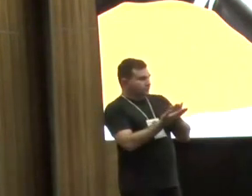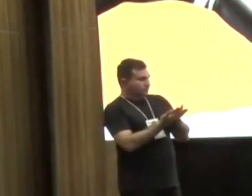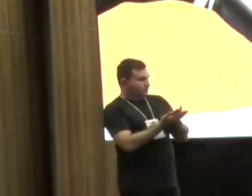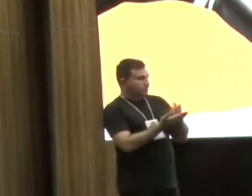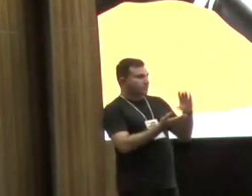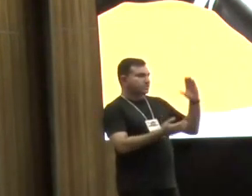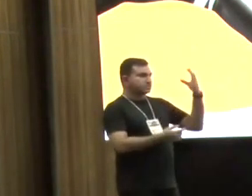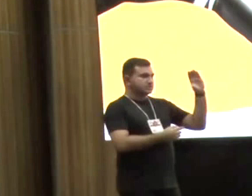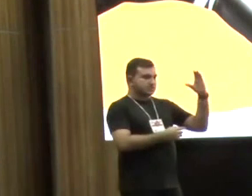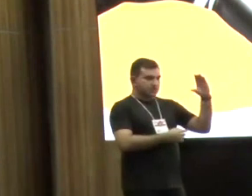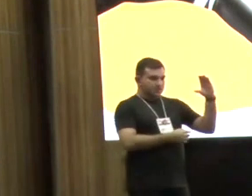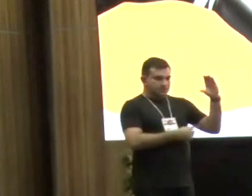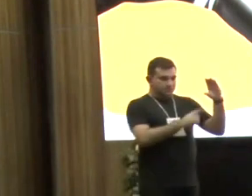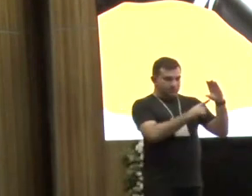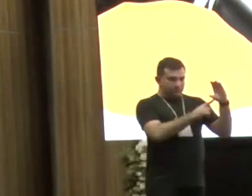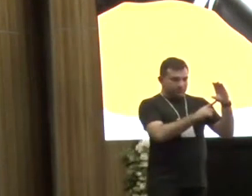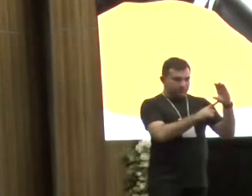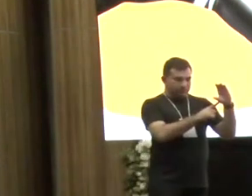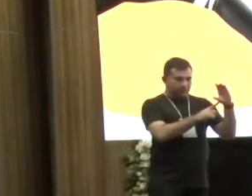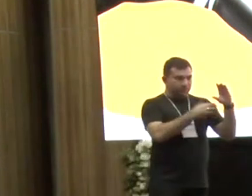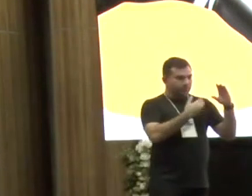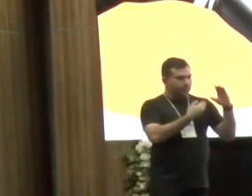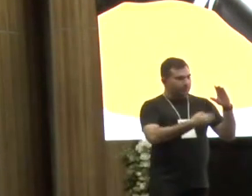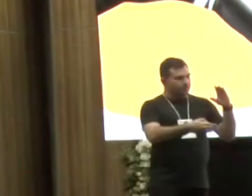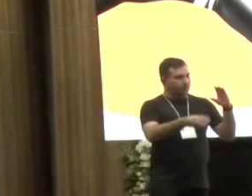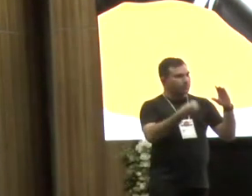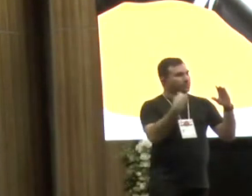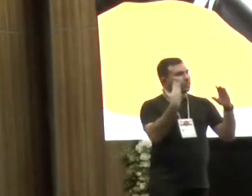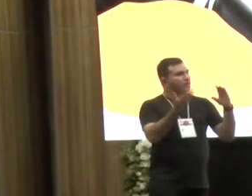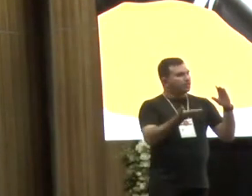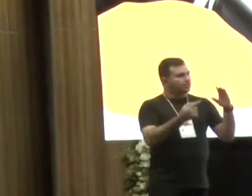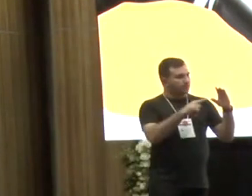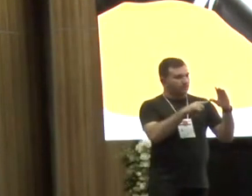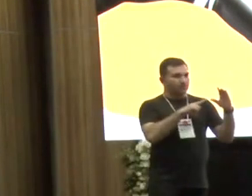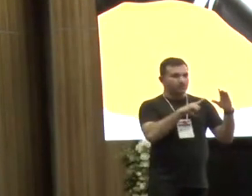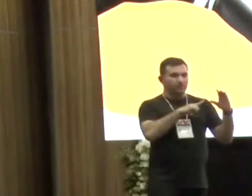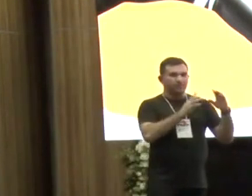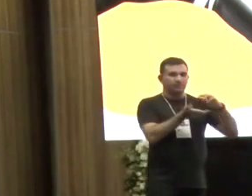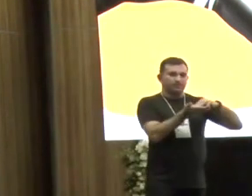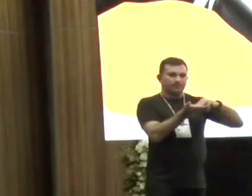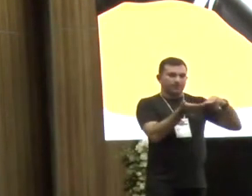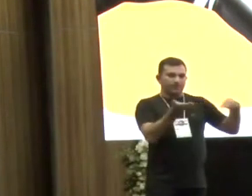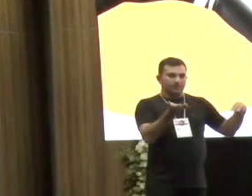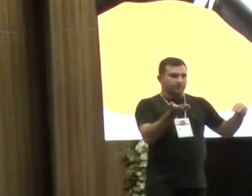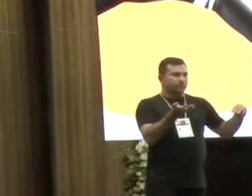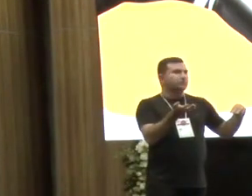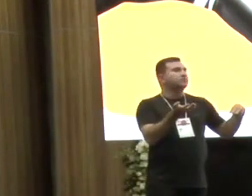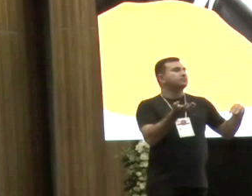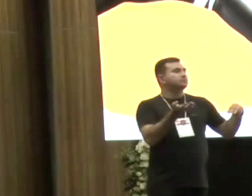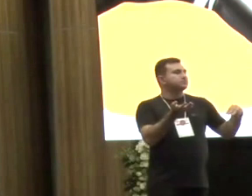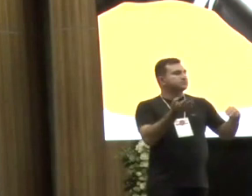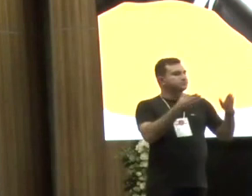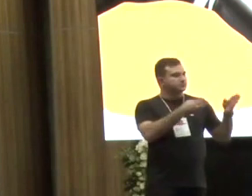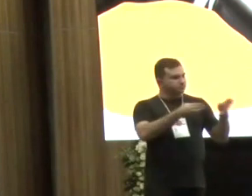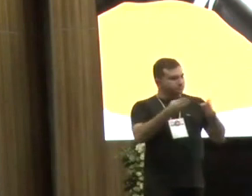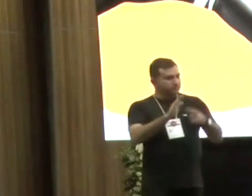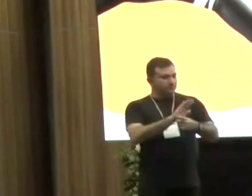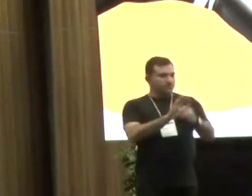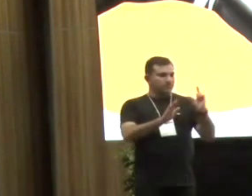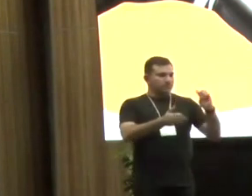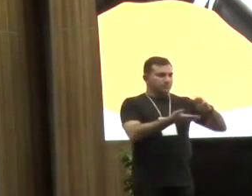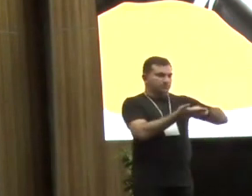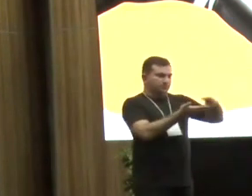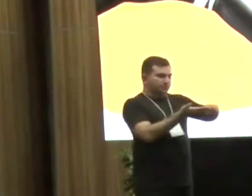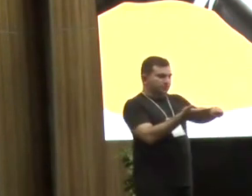de ciência quando ela trabalha com um método. O que nós temos antes do